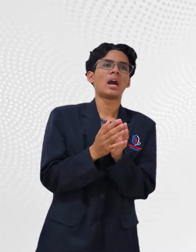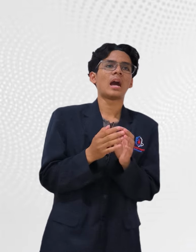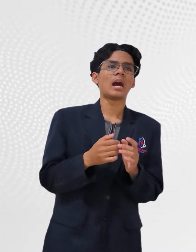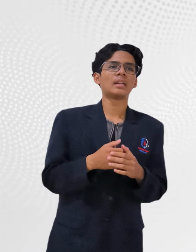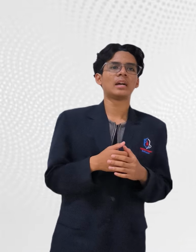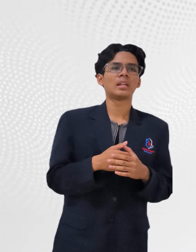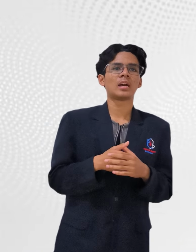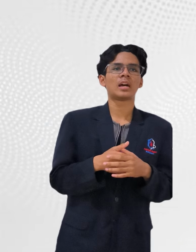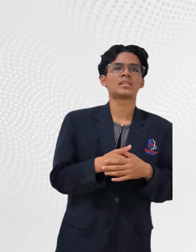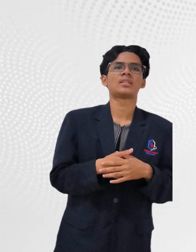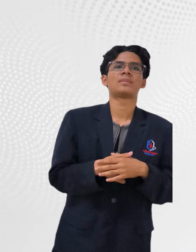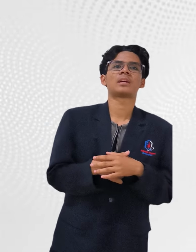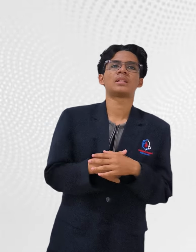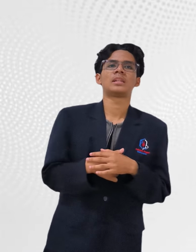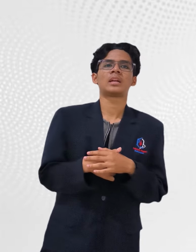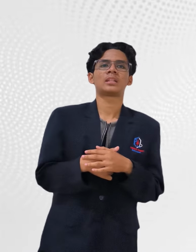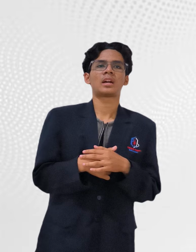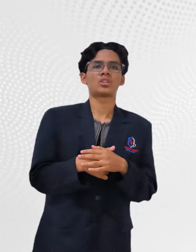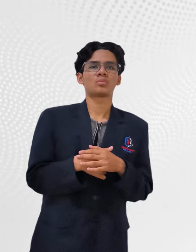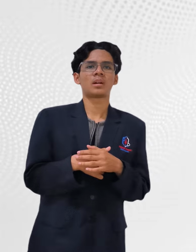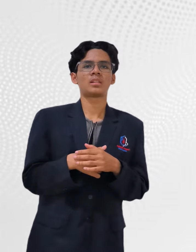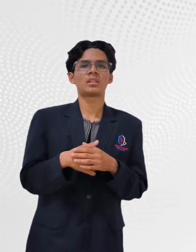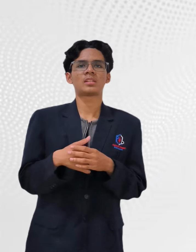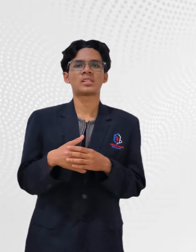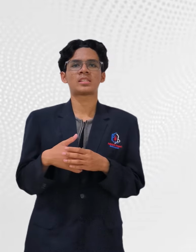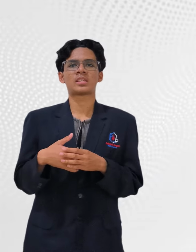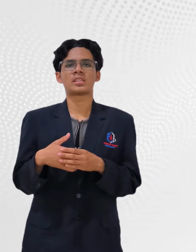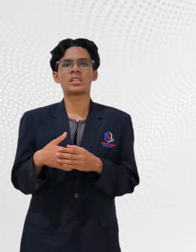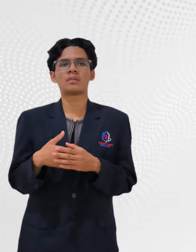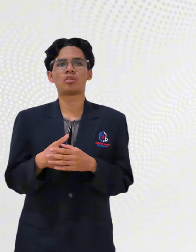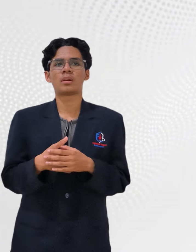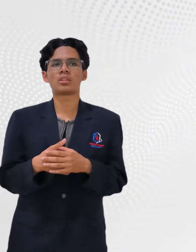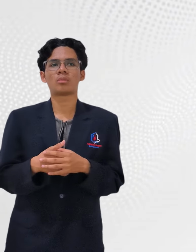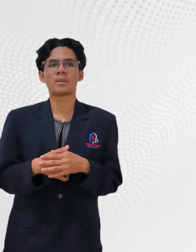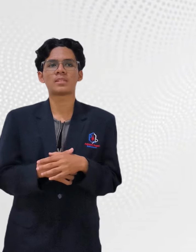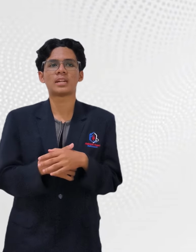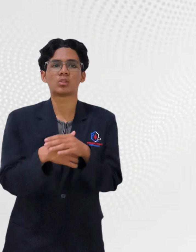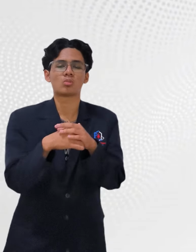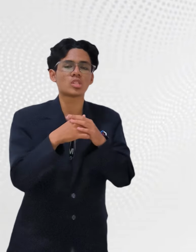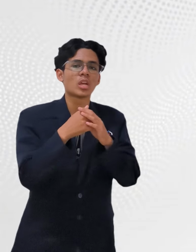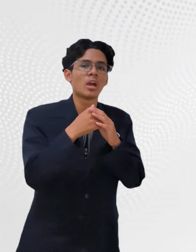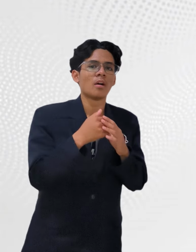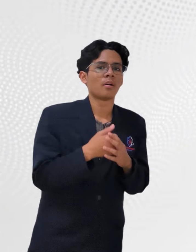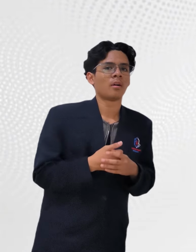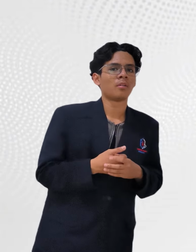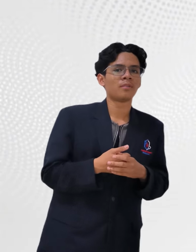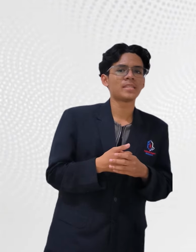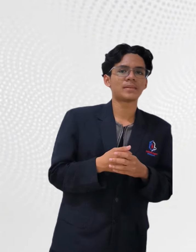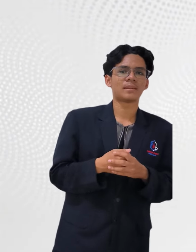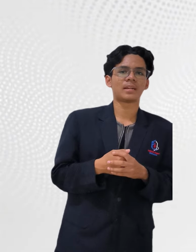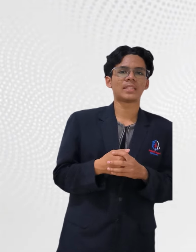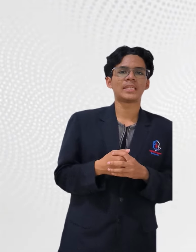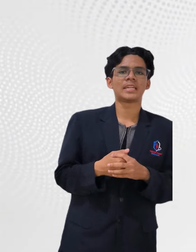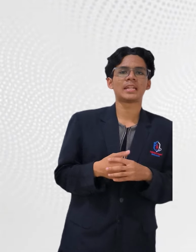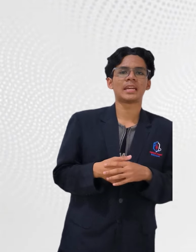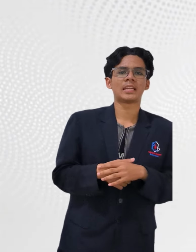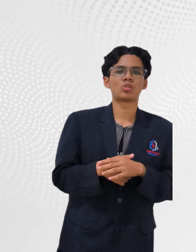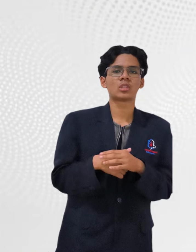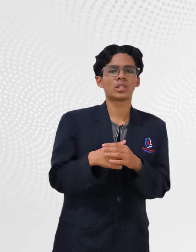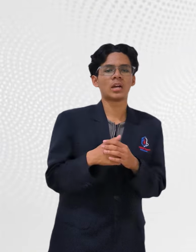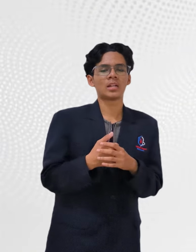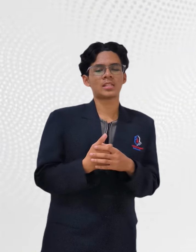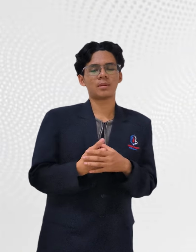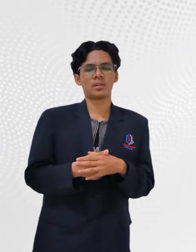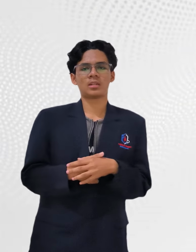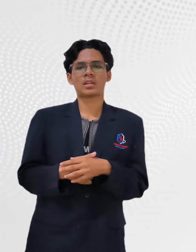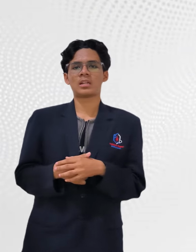resistor adalah hasil perkalian antara arus mengalir dari resistasinya dalam domain kompleks dengan rumus V sama dengan I kali R,